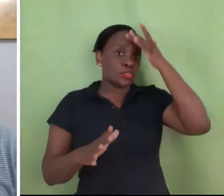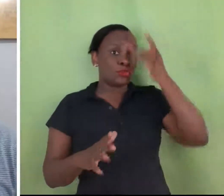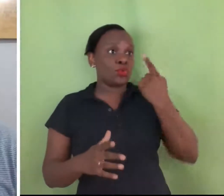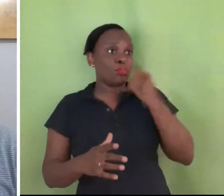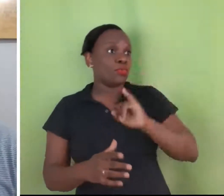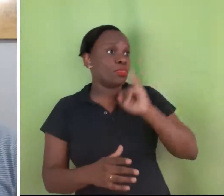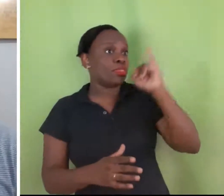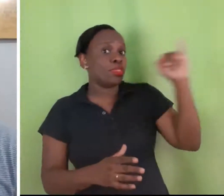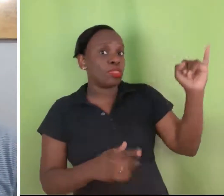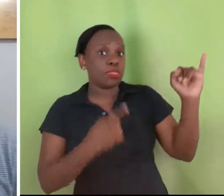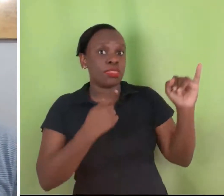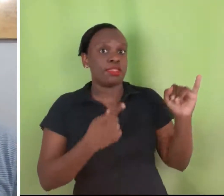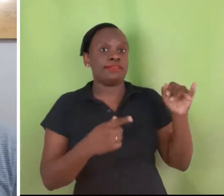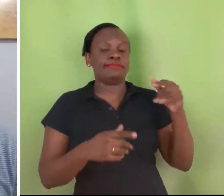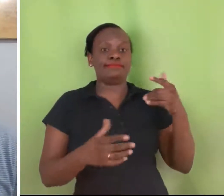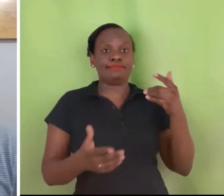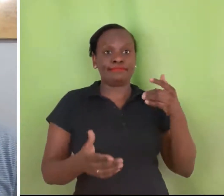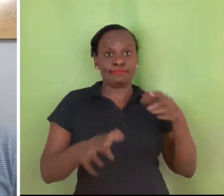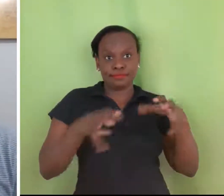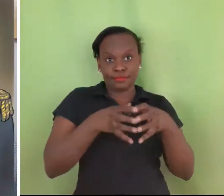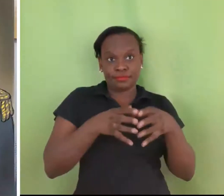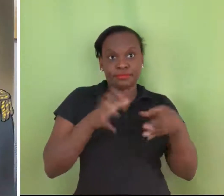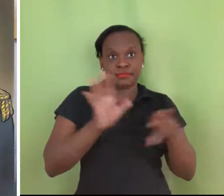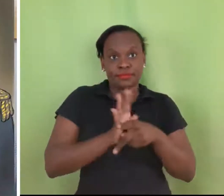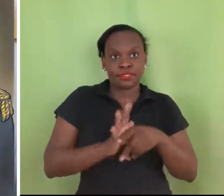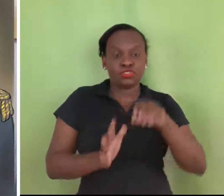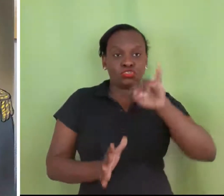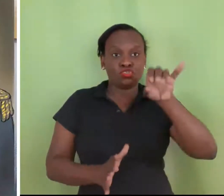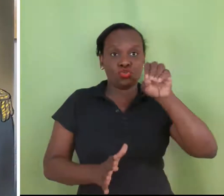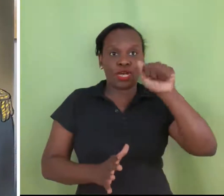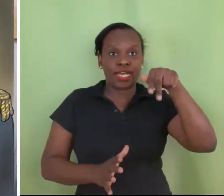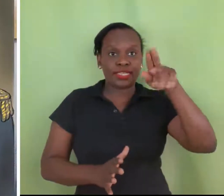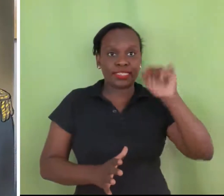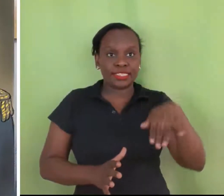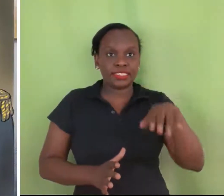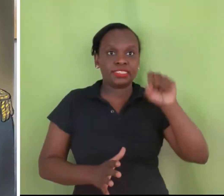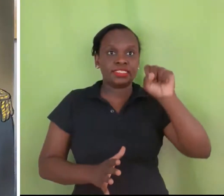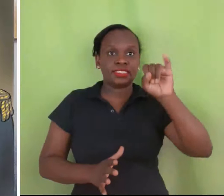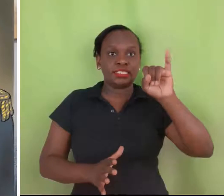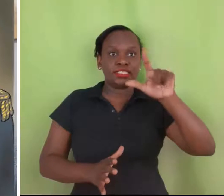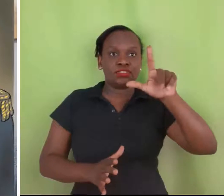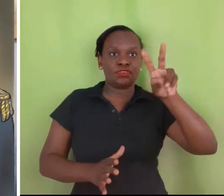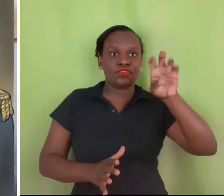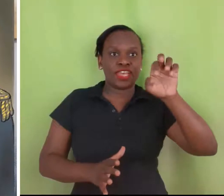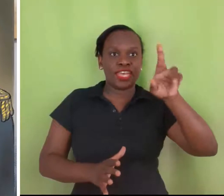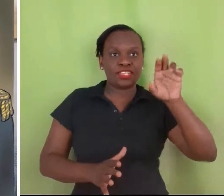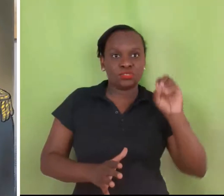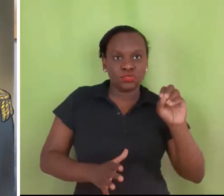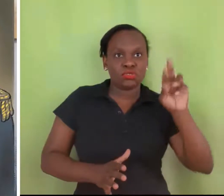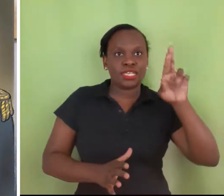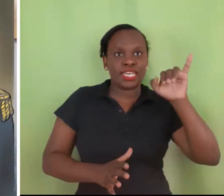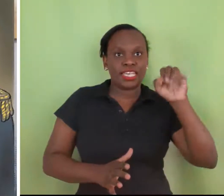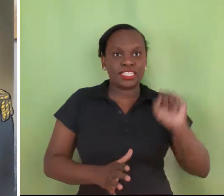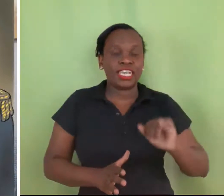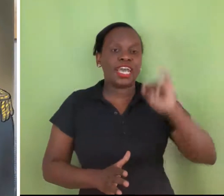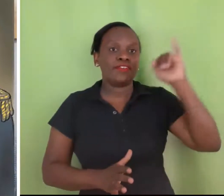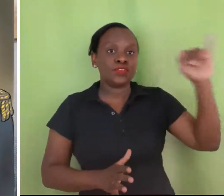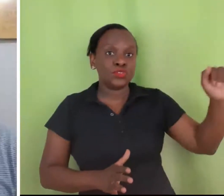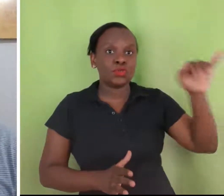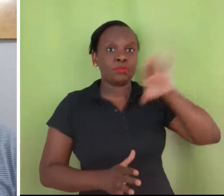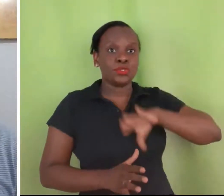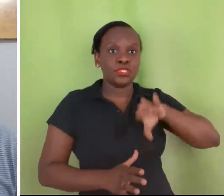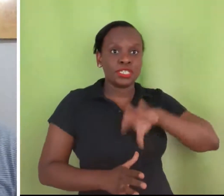seus integrantes, né, o Joaquim Silvério dos Reis. Ele denunciou e aí as autoridades portuguesas prenderam